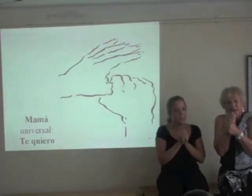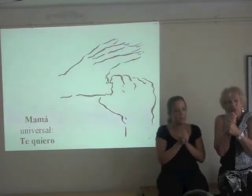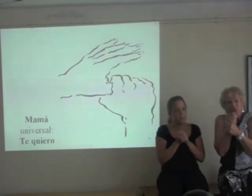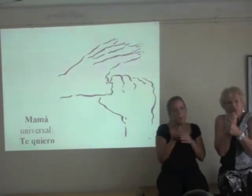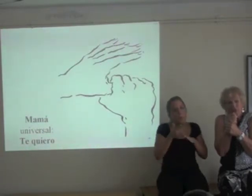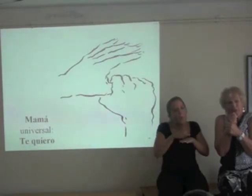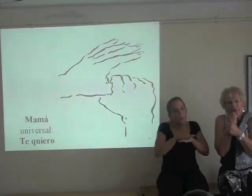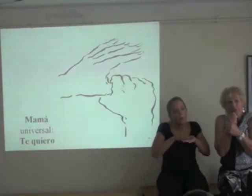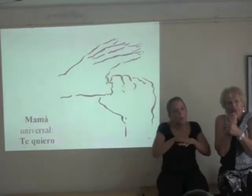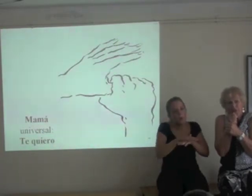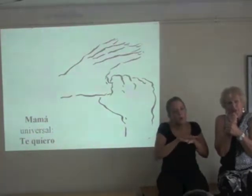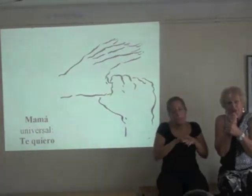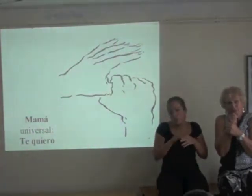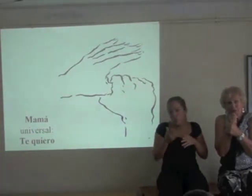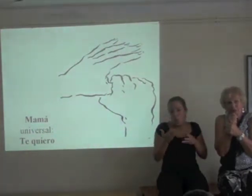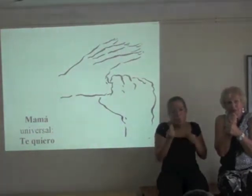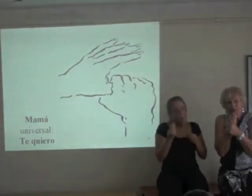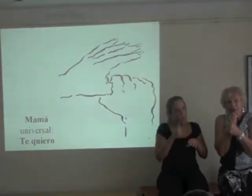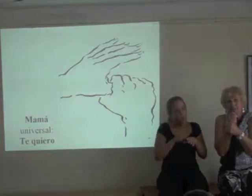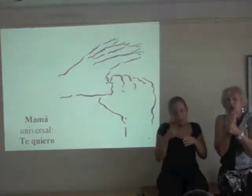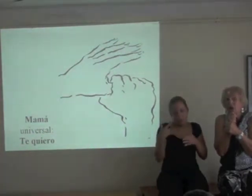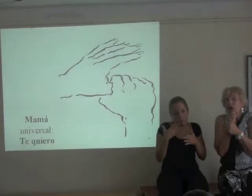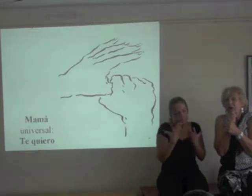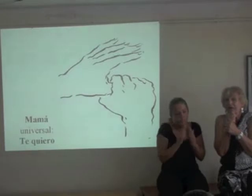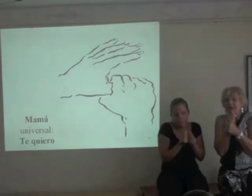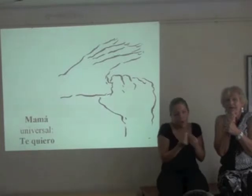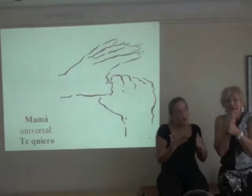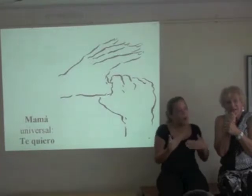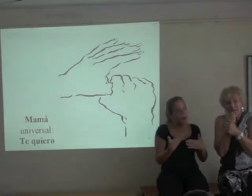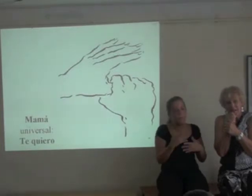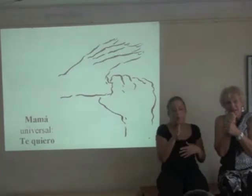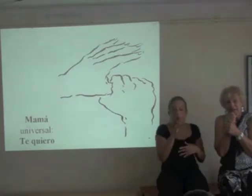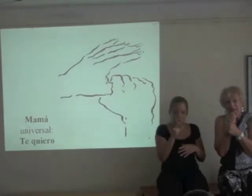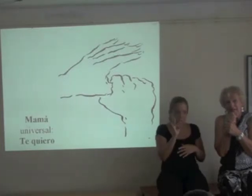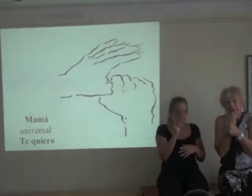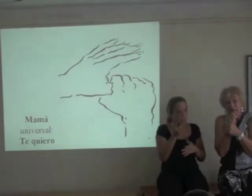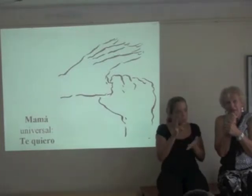Perdona que no estuve tanto tiempo, pero ahora sí,